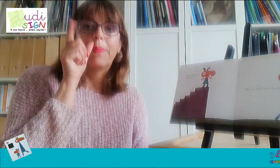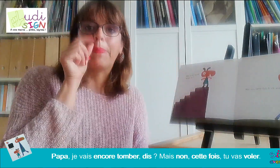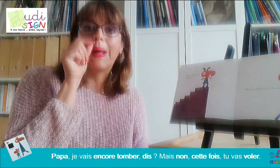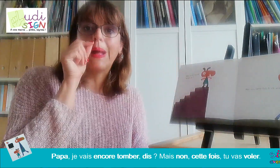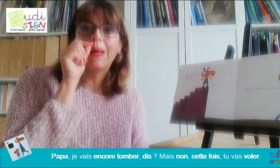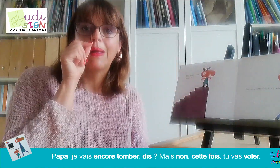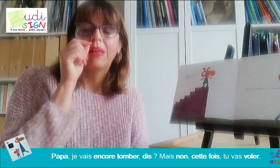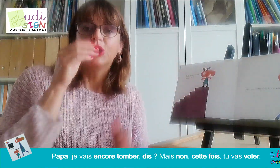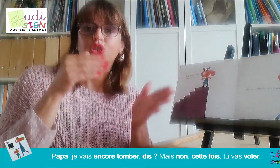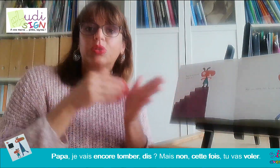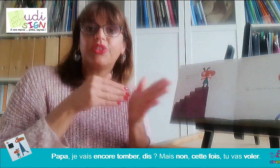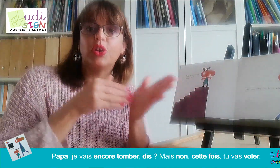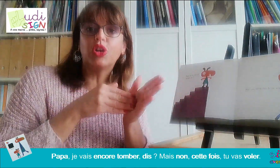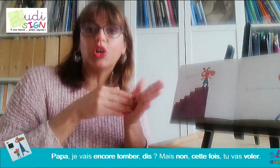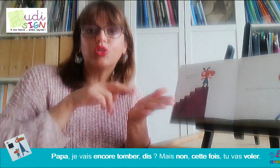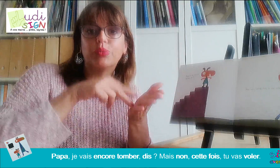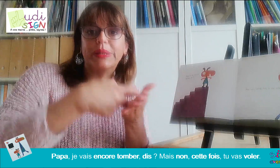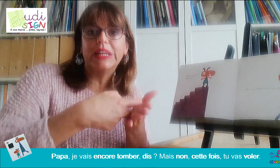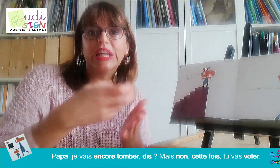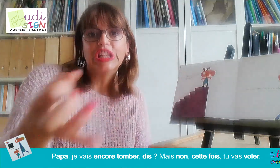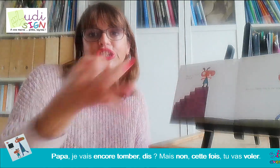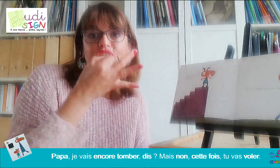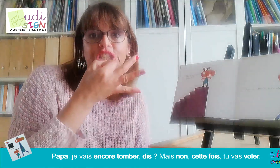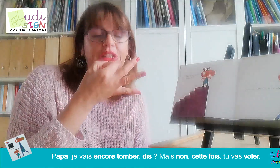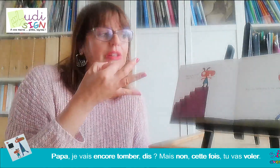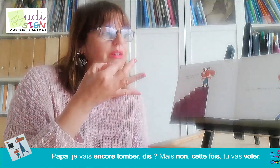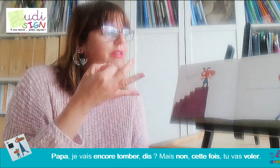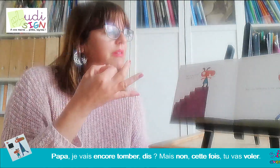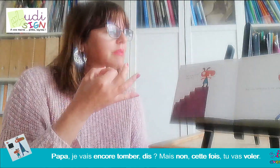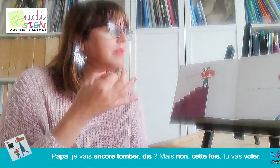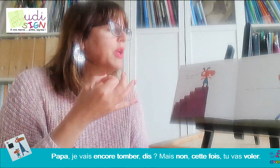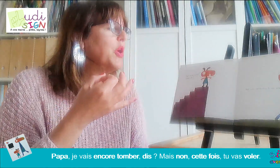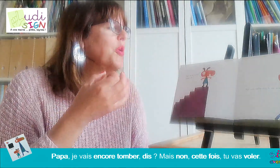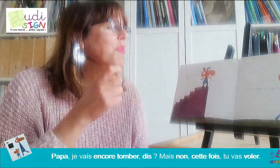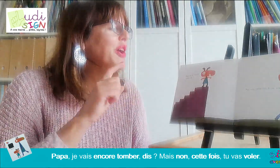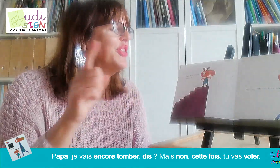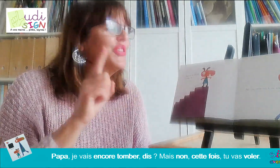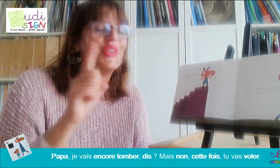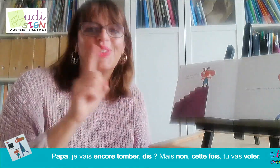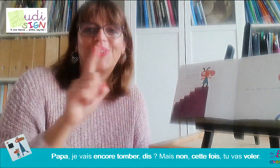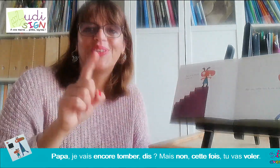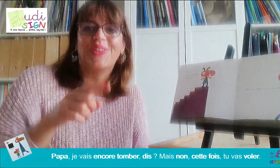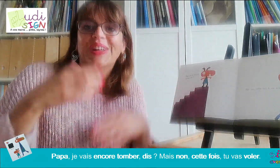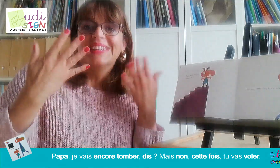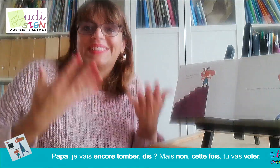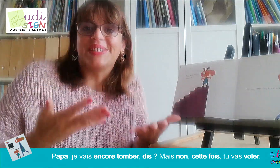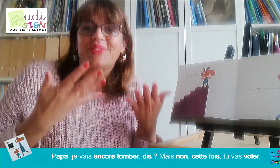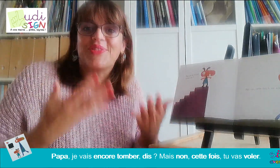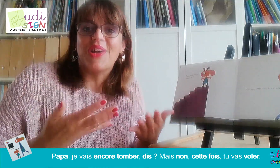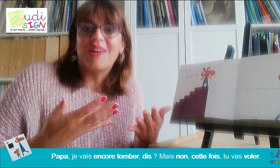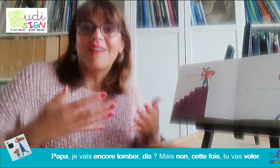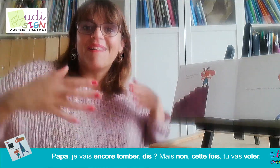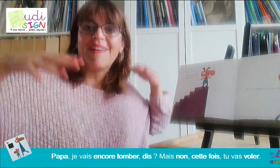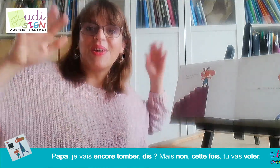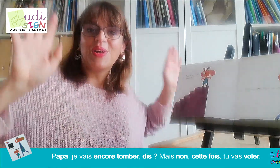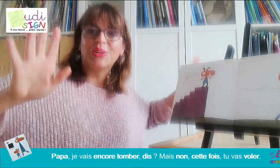Papa, je vais encore tomber, dis. Mais non, cette fois, tu